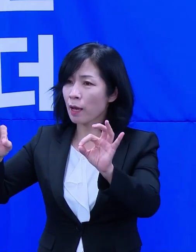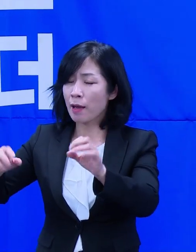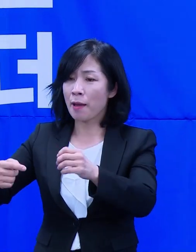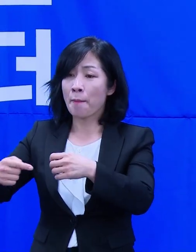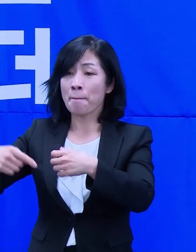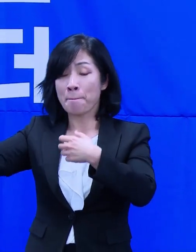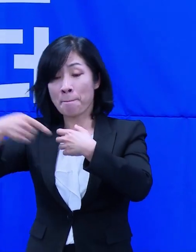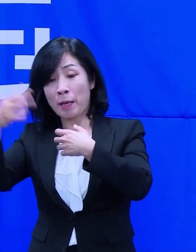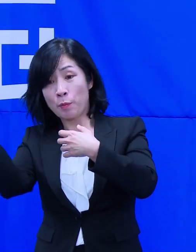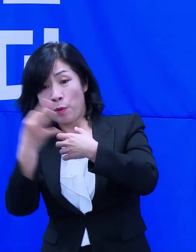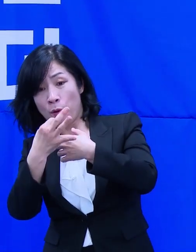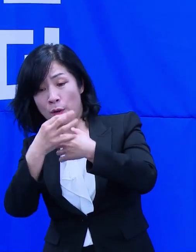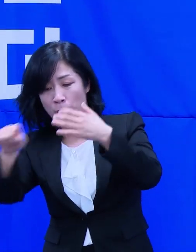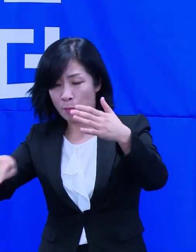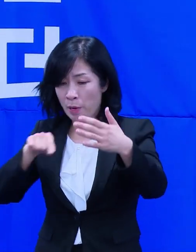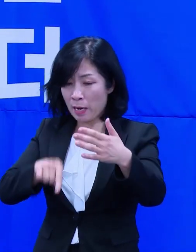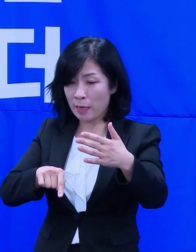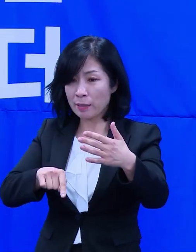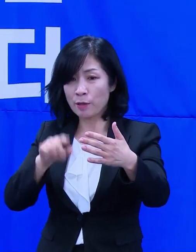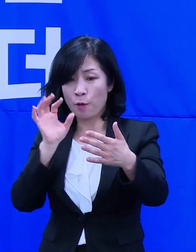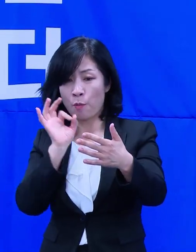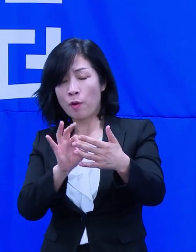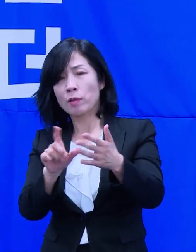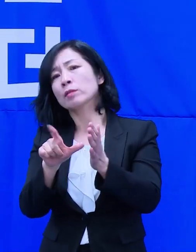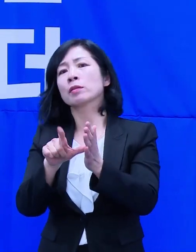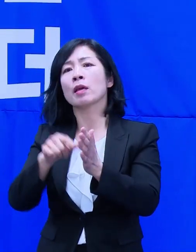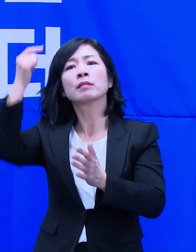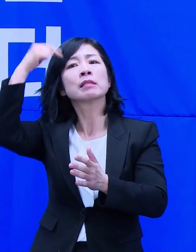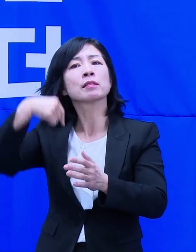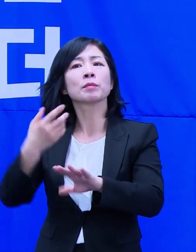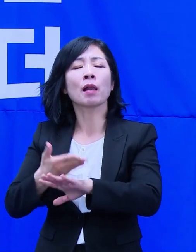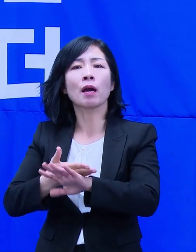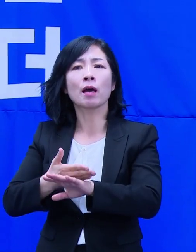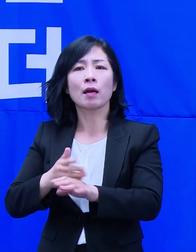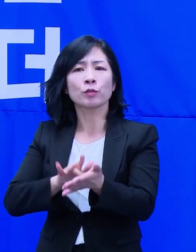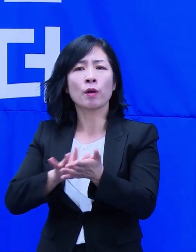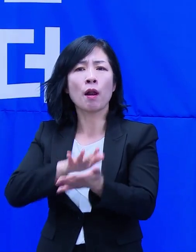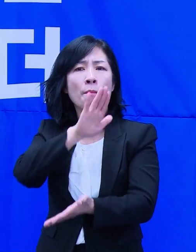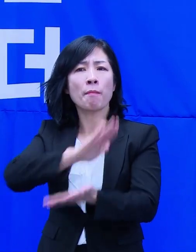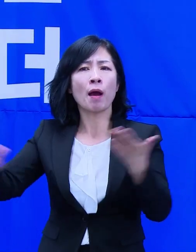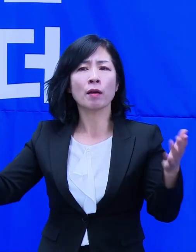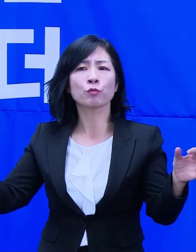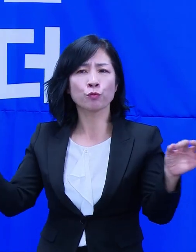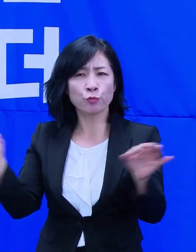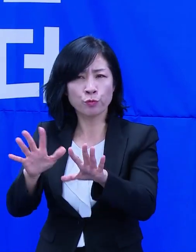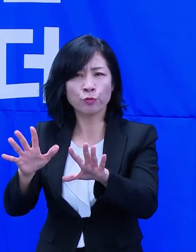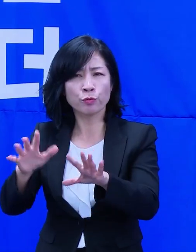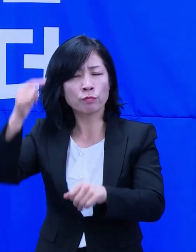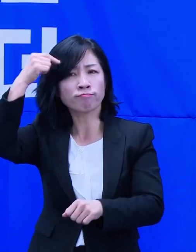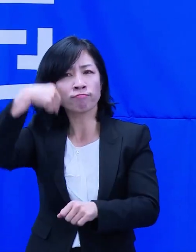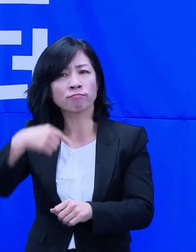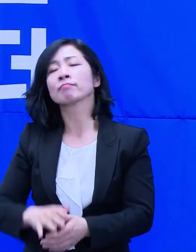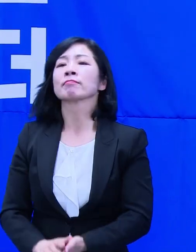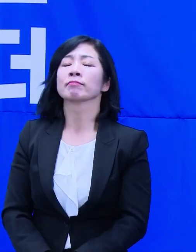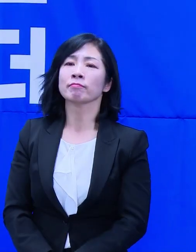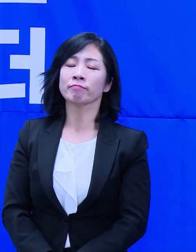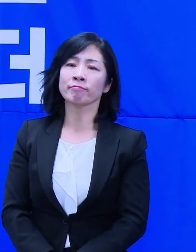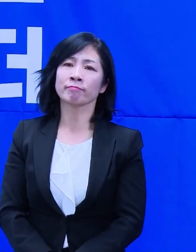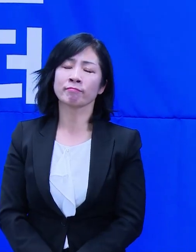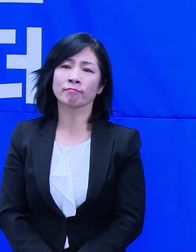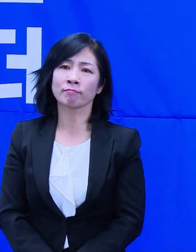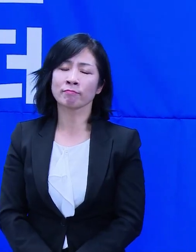시계보다 이천시청의 시계가 너무 빠르다는 겁니다. 배터리가 너무 센 걸로 껴놔서 4년이라는 시간이 너무나 빨리